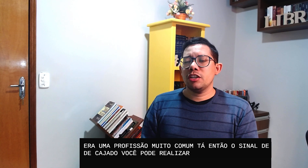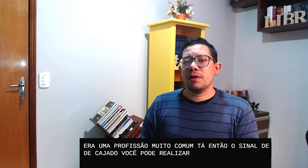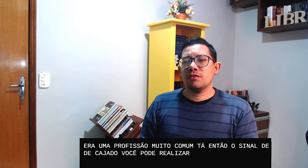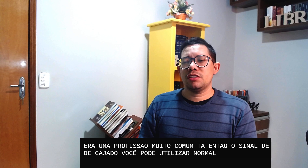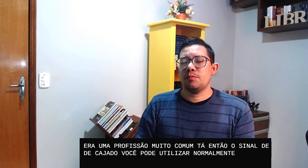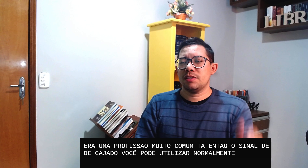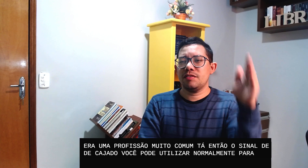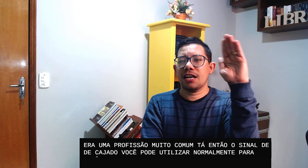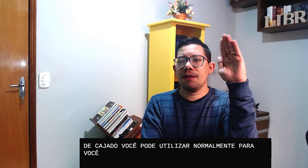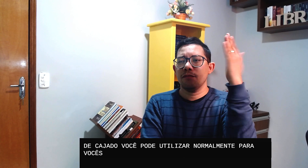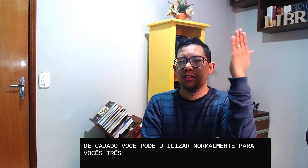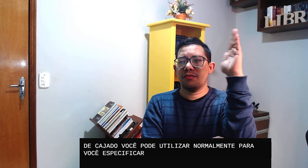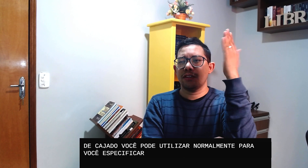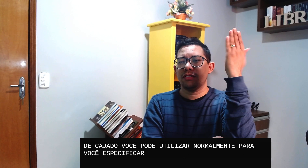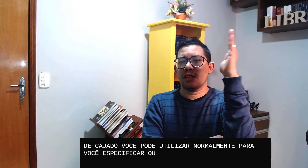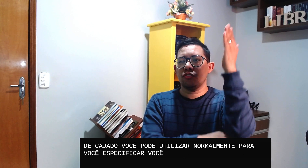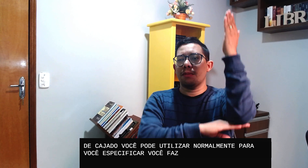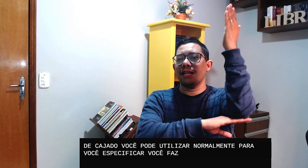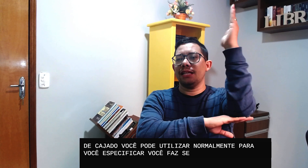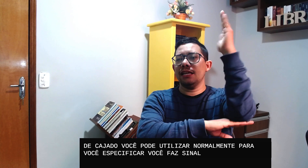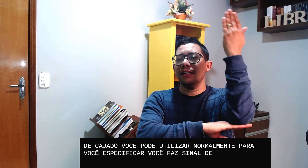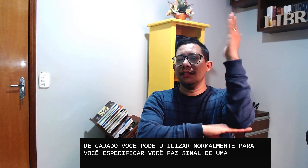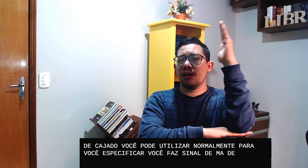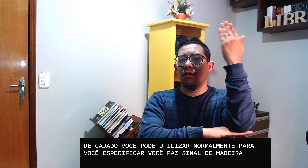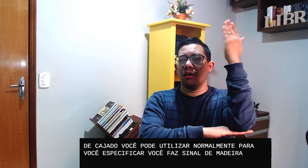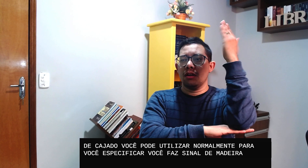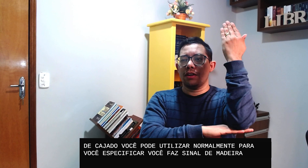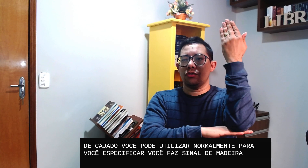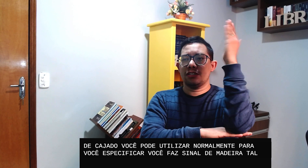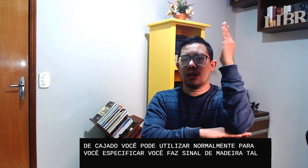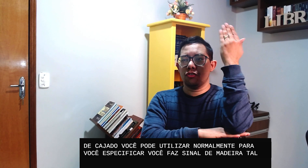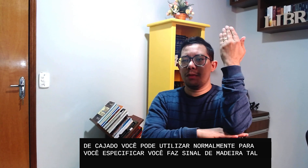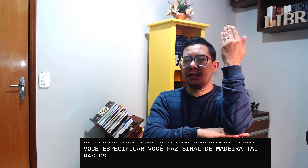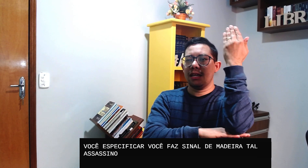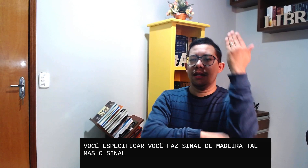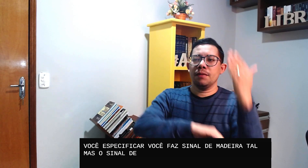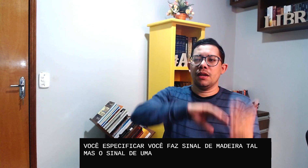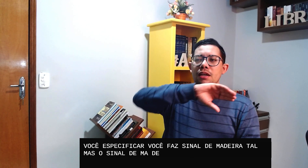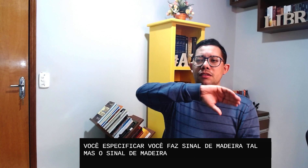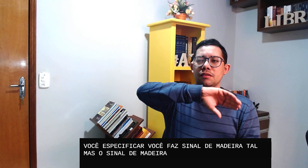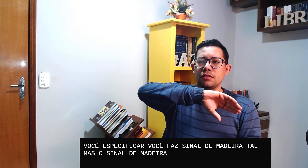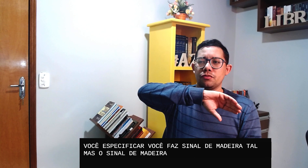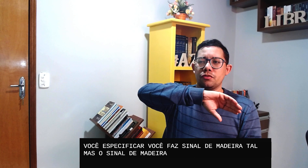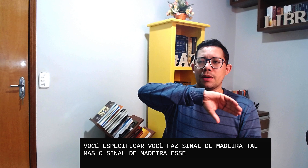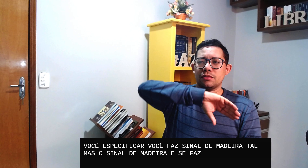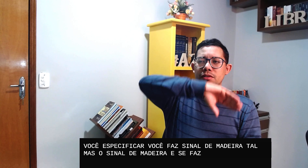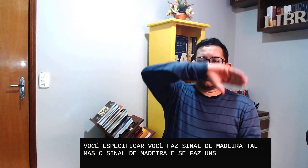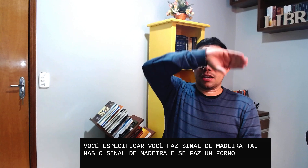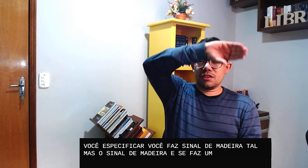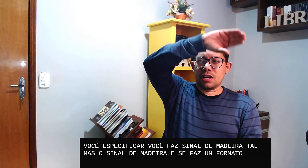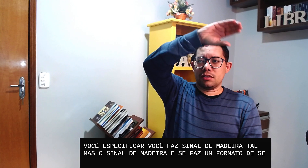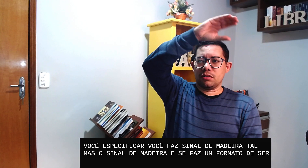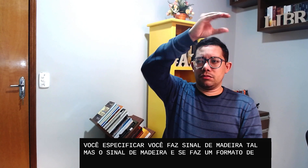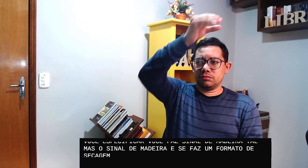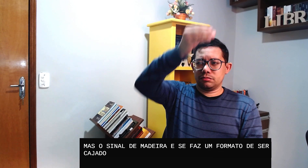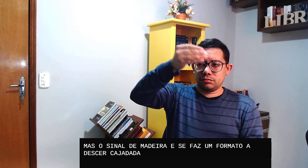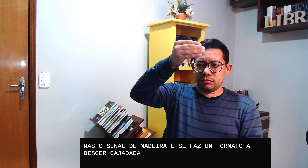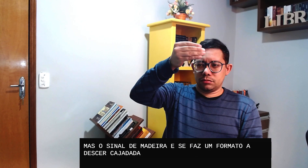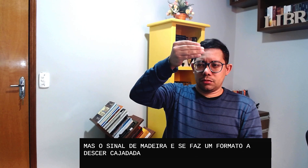para você especificar, você faz o sinal de madeira, tá, ó. Faz o sinal de madeira e aí você faz o formato desse cajado.